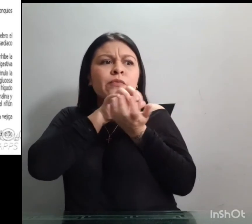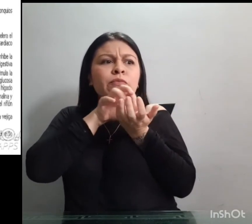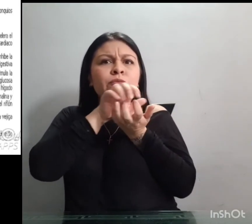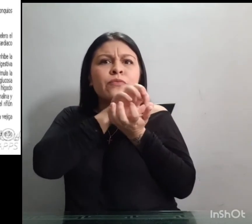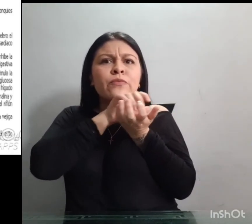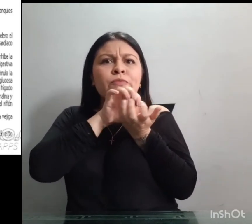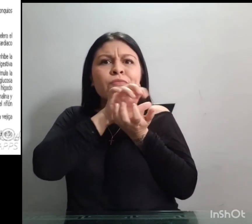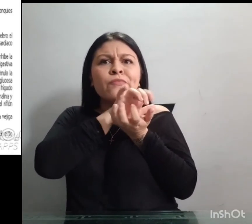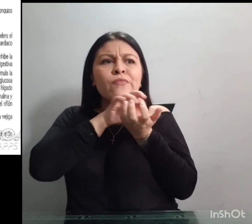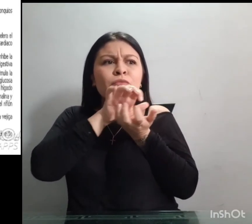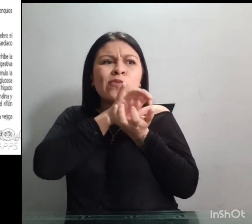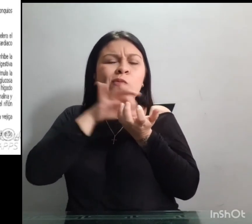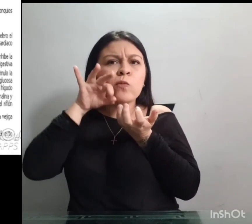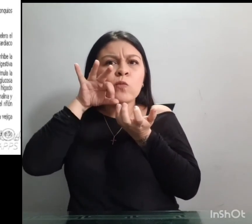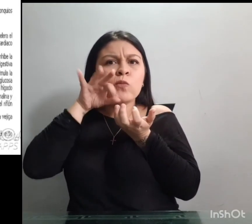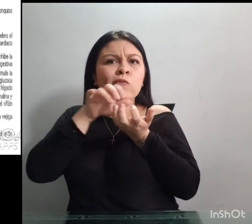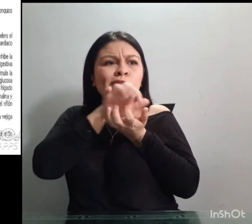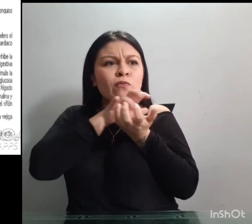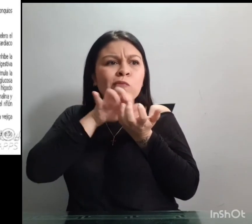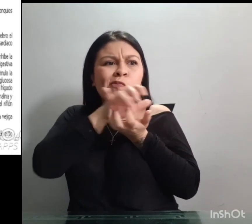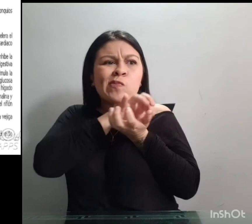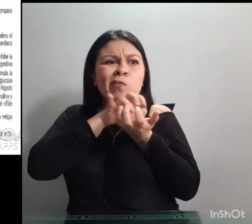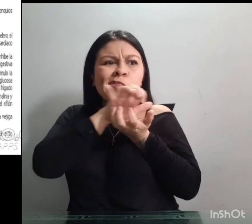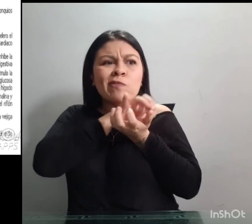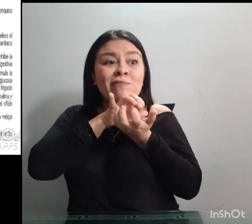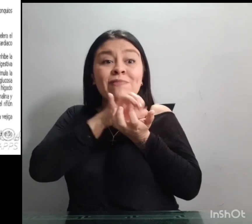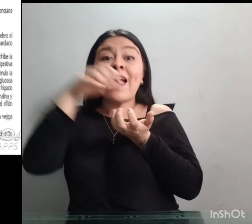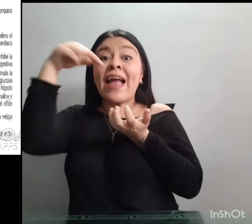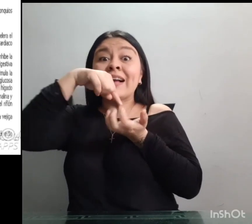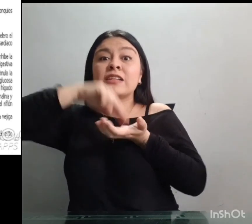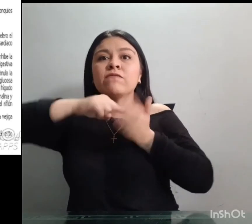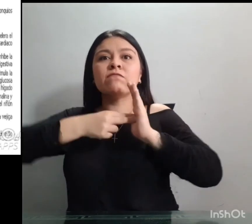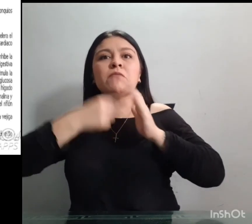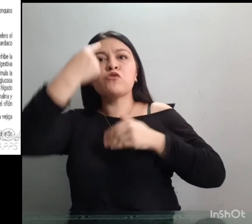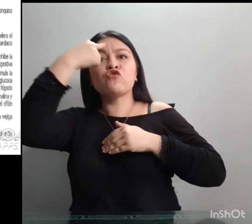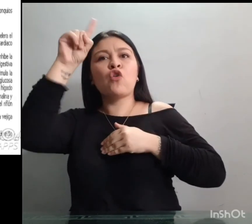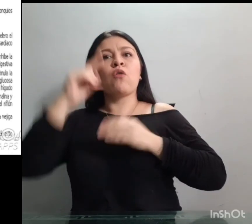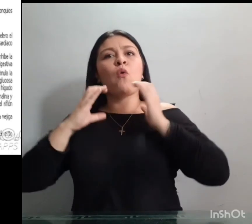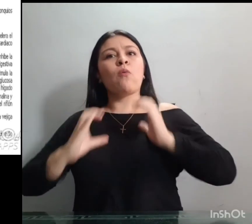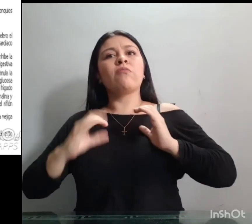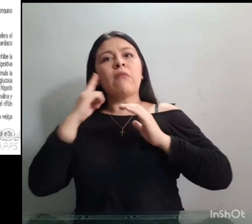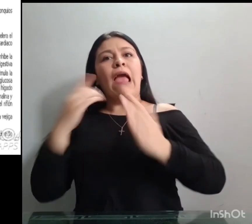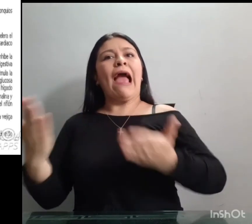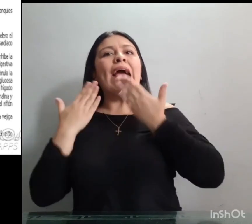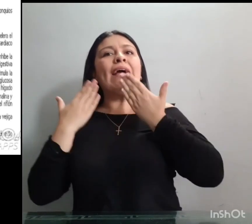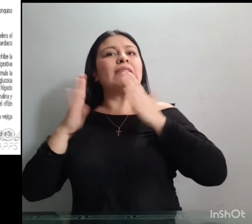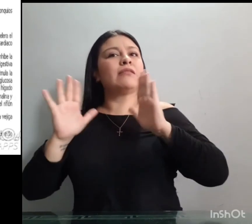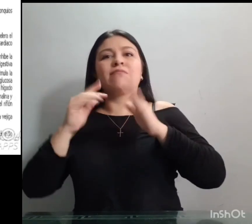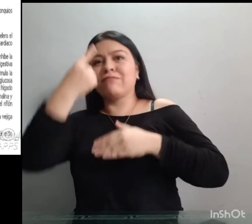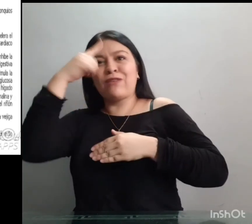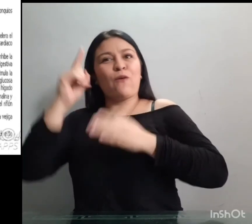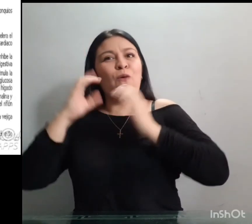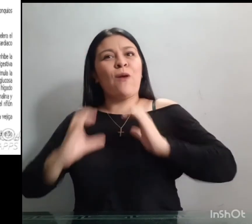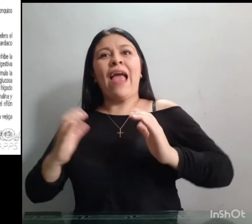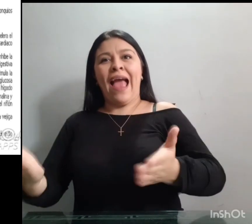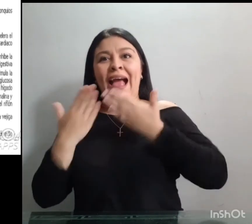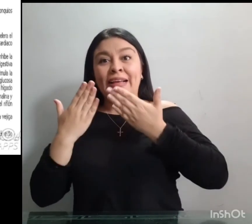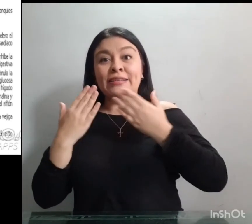saliva. Esa es una respuesta involuntaria. Mientras que cuando